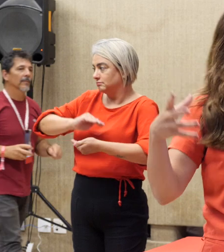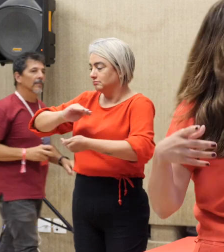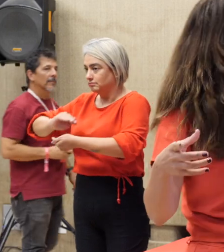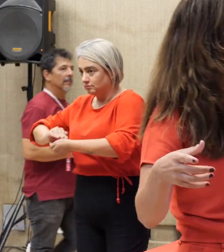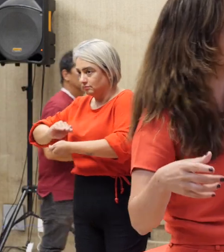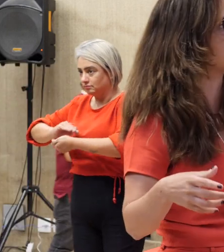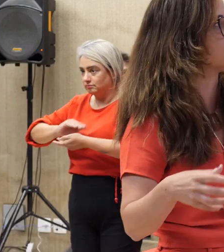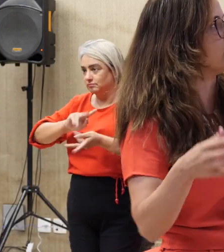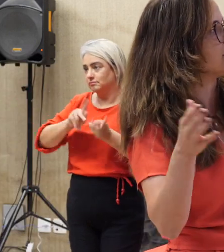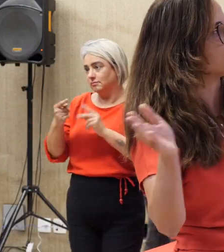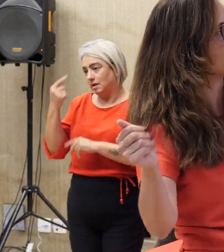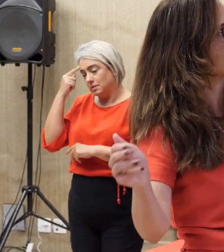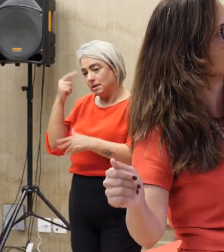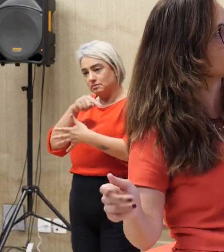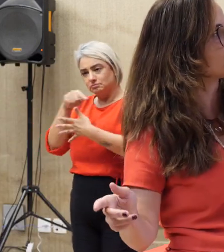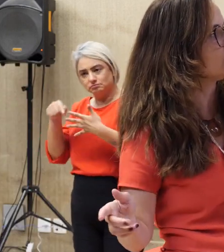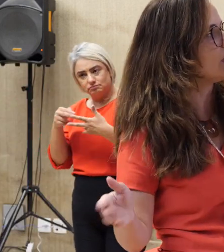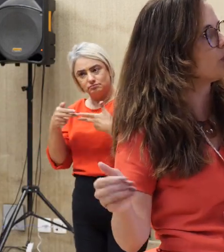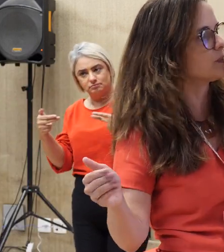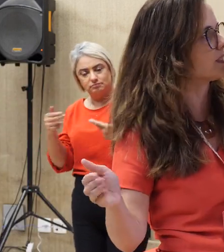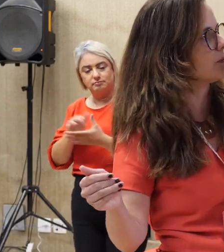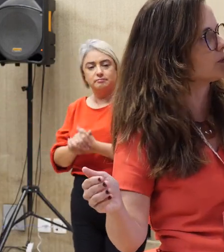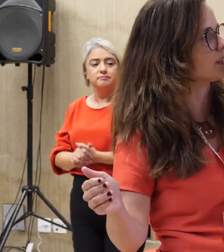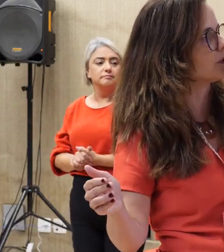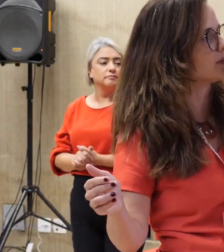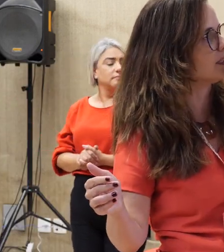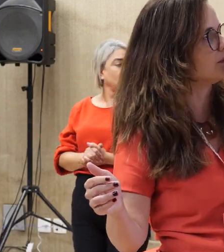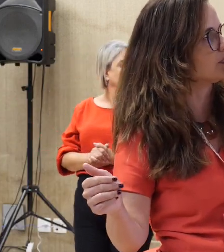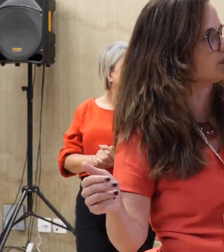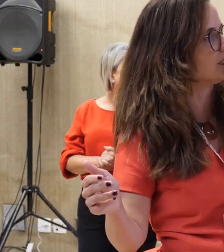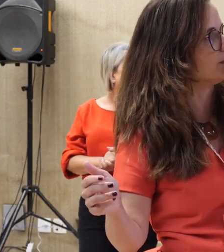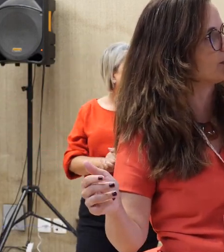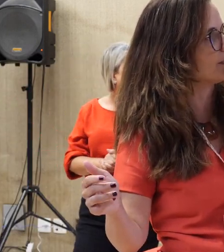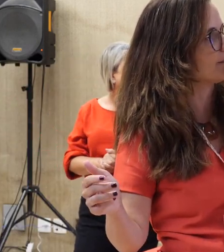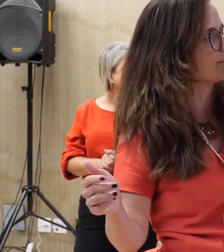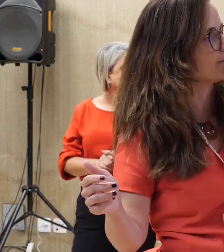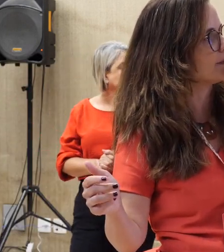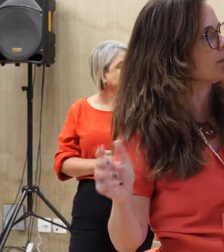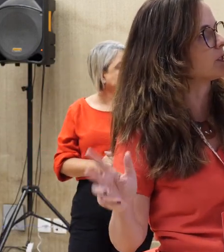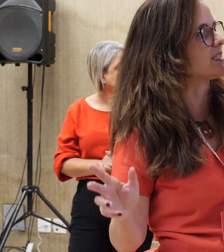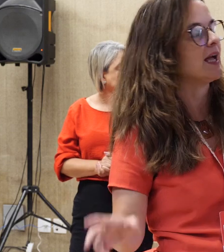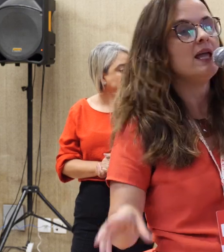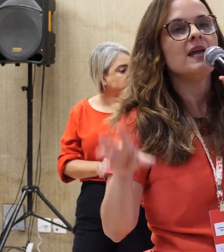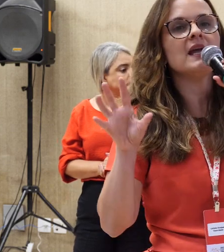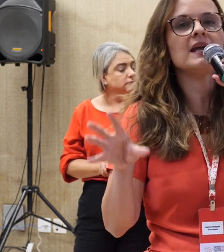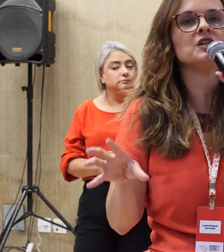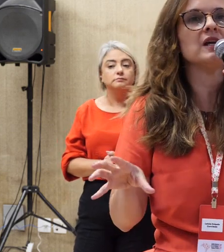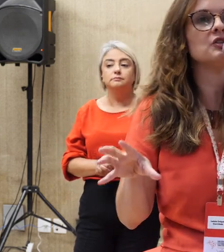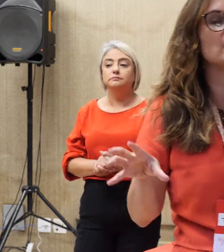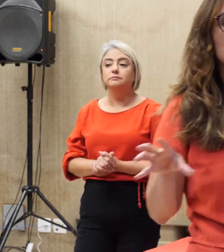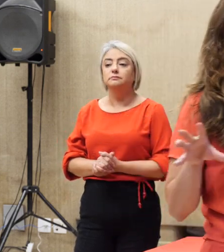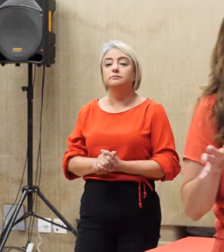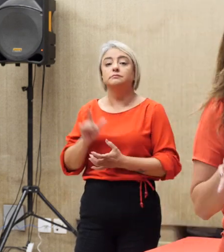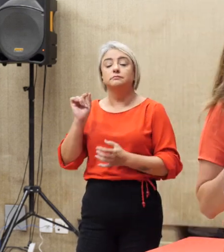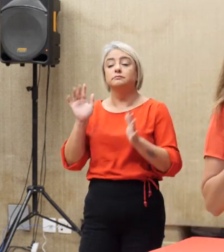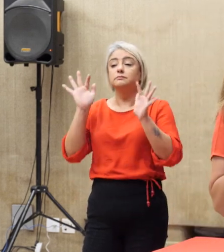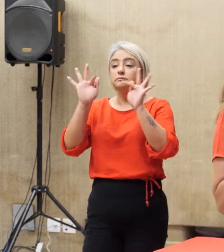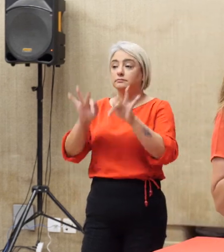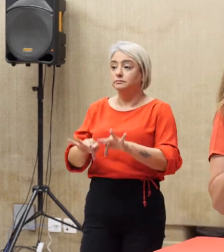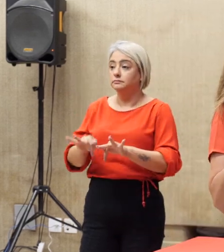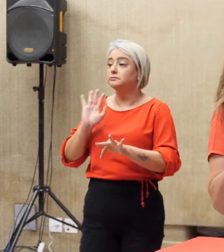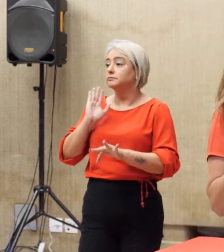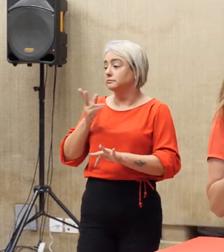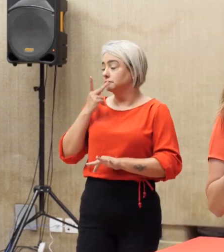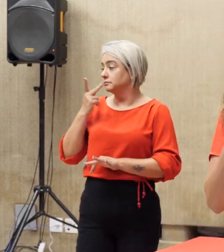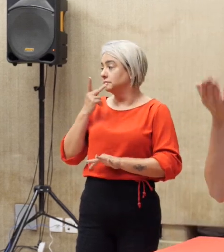possa pensar nessas questões. Pode passar, pode passar, pode passar, pode passar. Pode passar. E aí, gente, só para finalizar aqui,